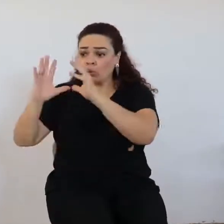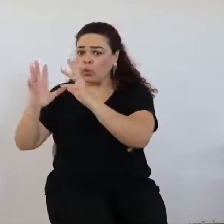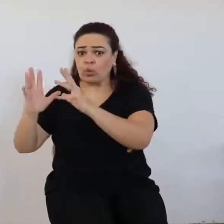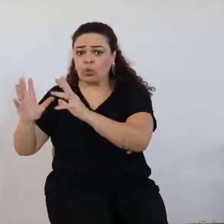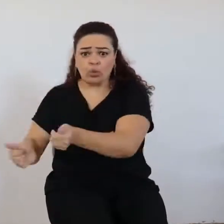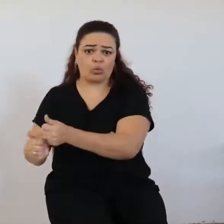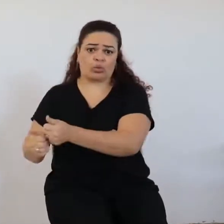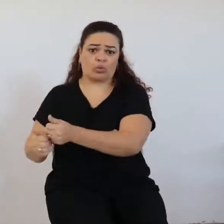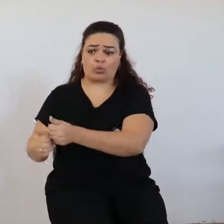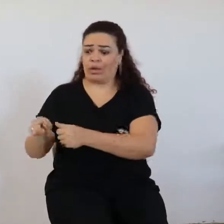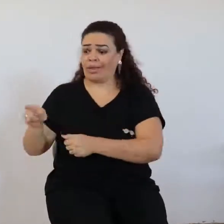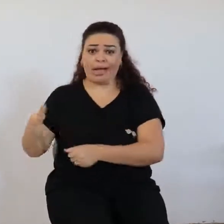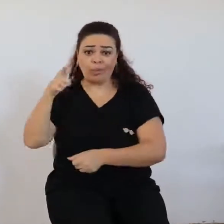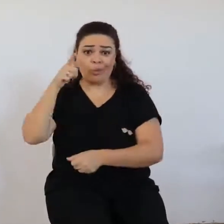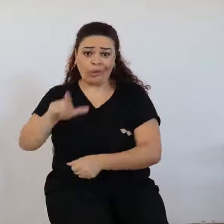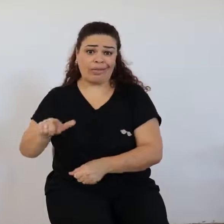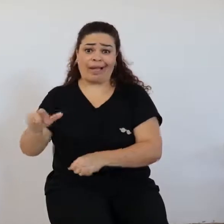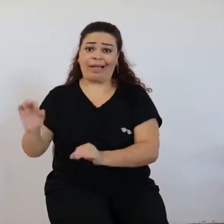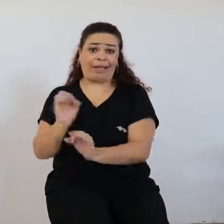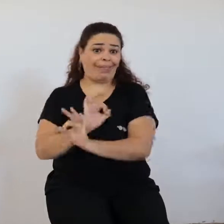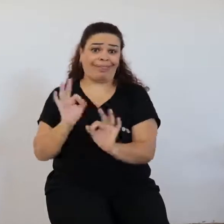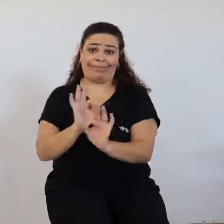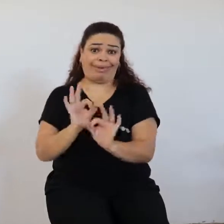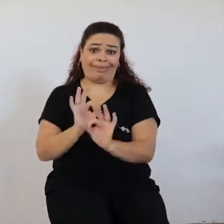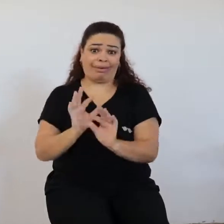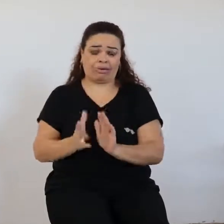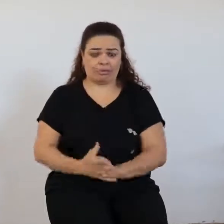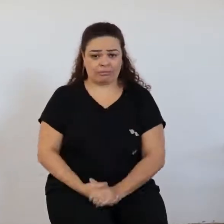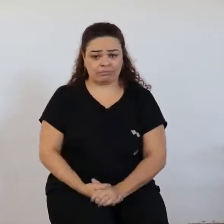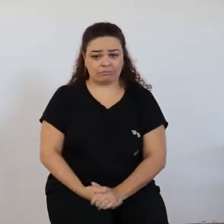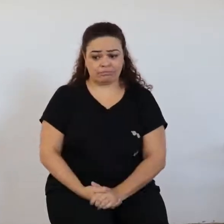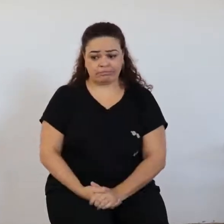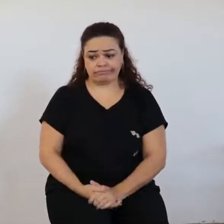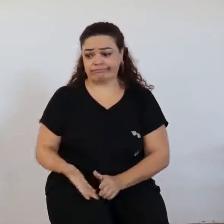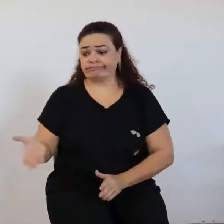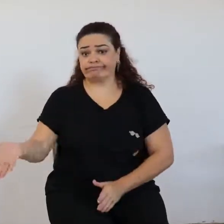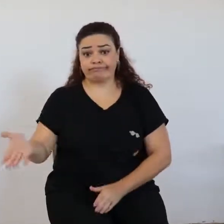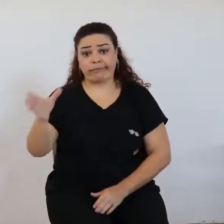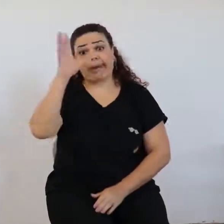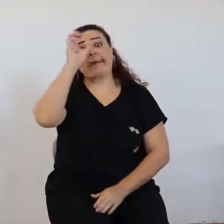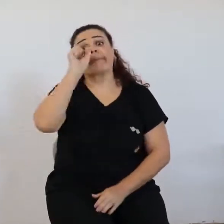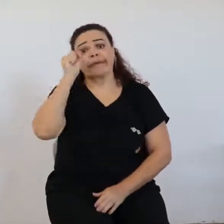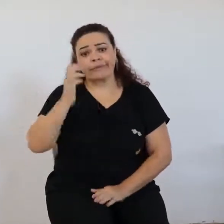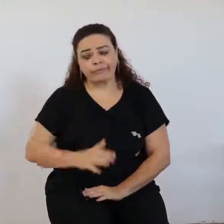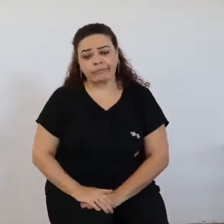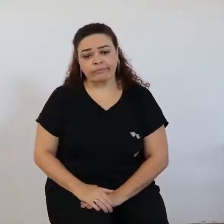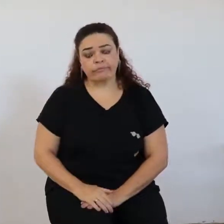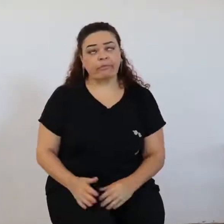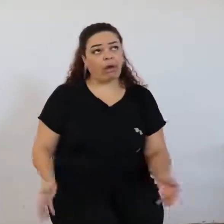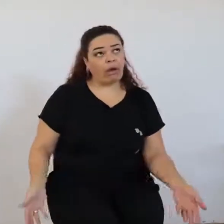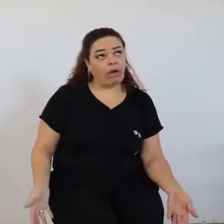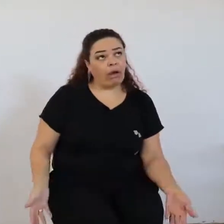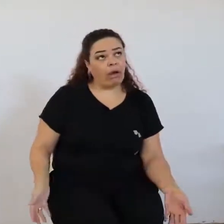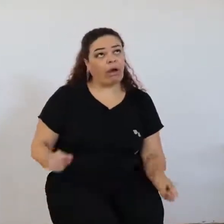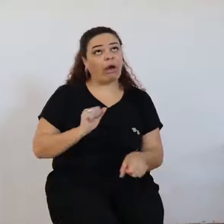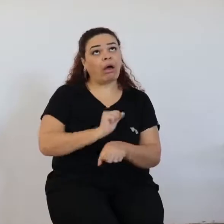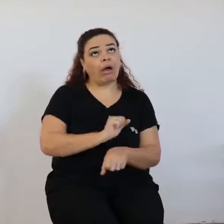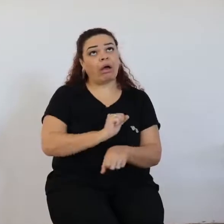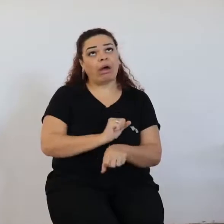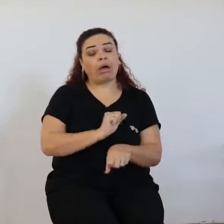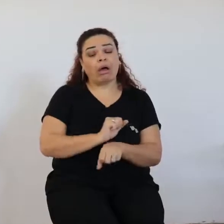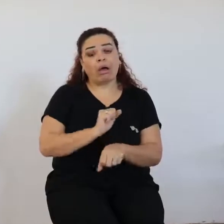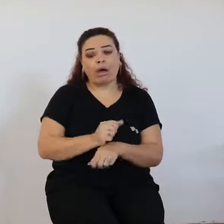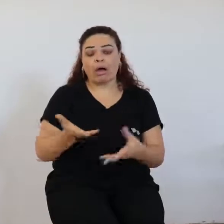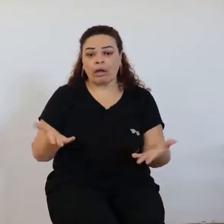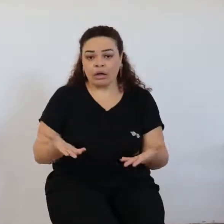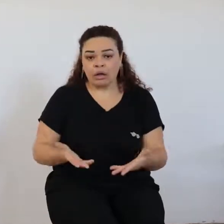comida, então tá tudo certo. Então tá tudo certo, né? O que ela aprendeu com isso? Ela ficou lá passivamente e não aprendeu nada. Então